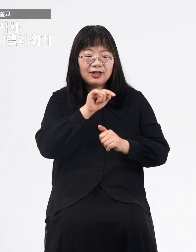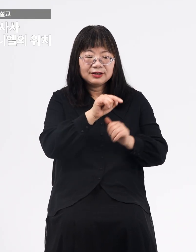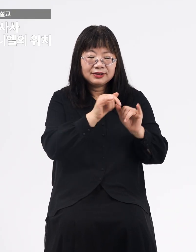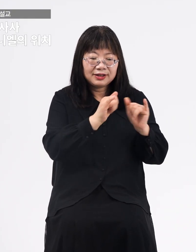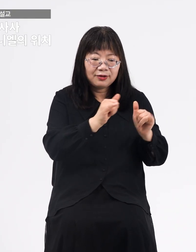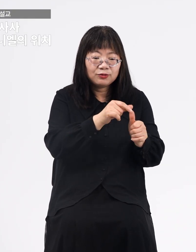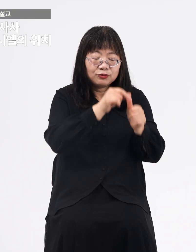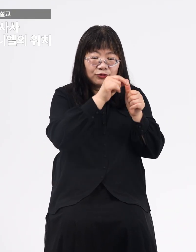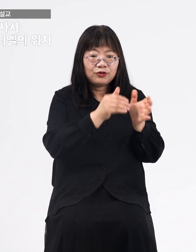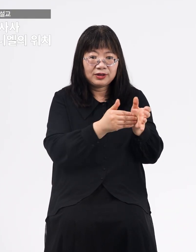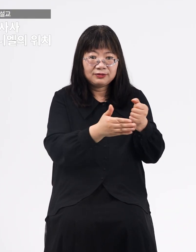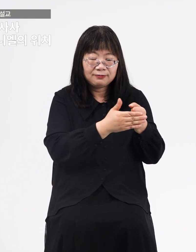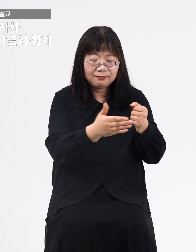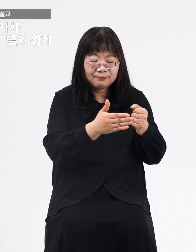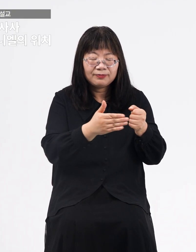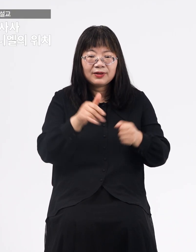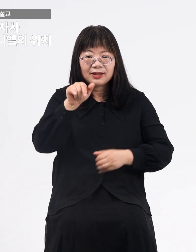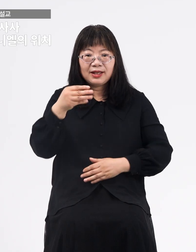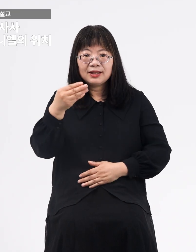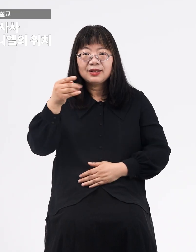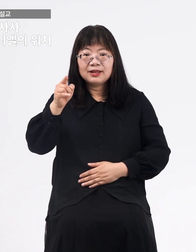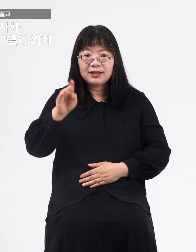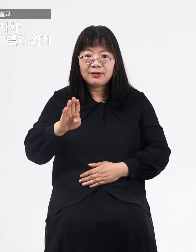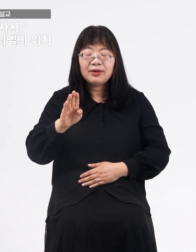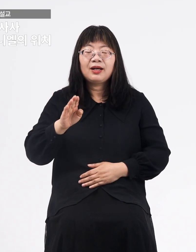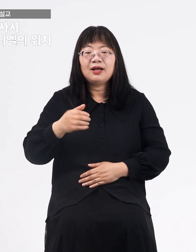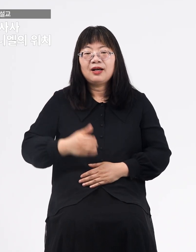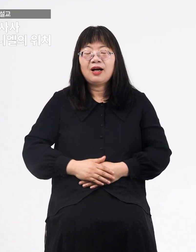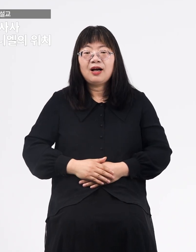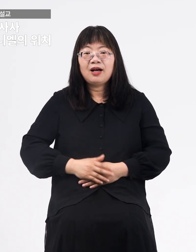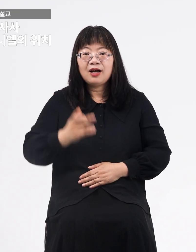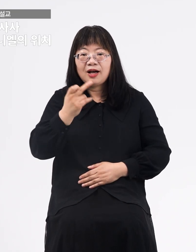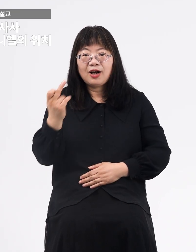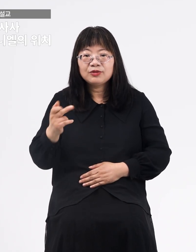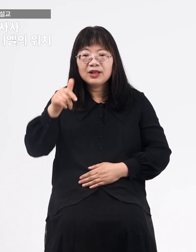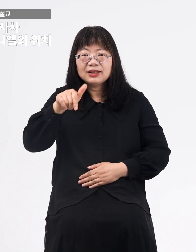구원하게 하시니 그는 곧 갈렙의 아우 그나스의 아들